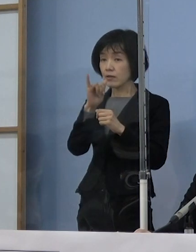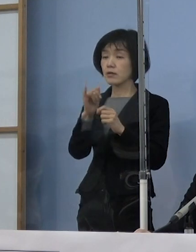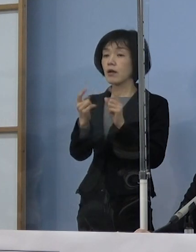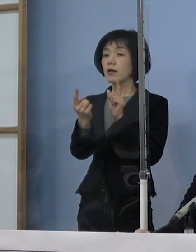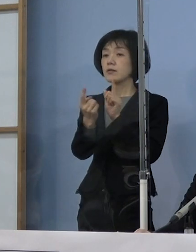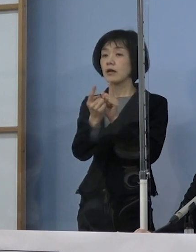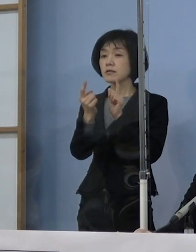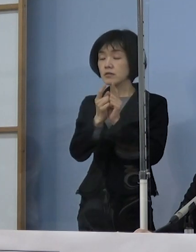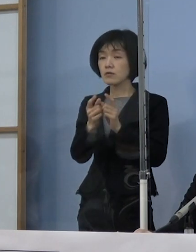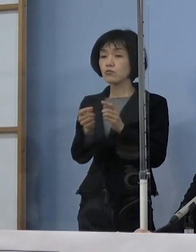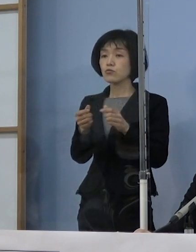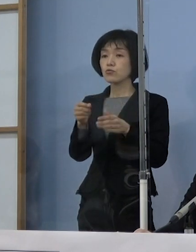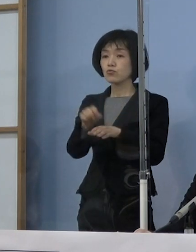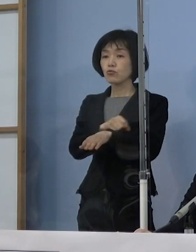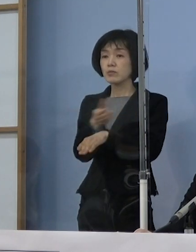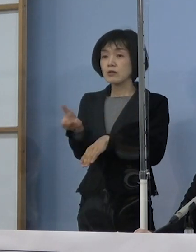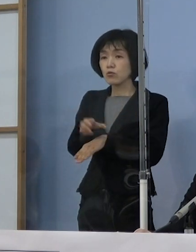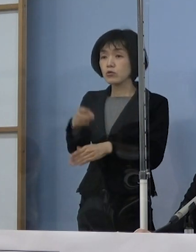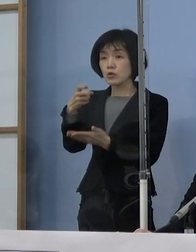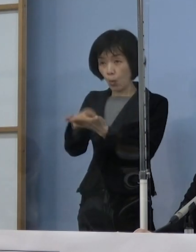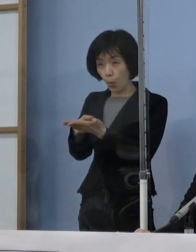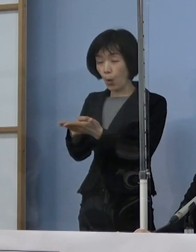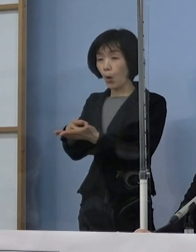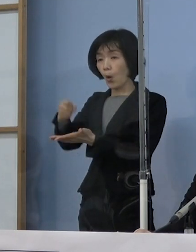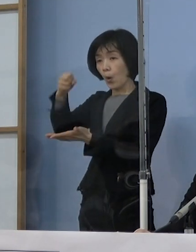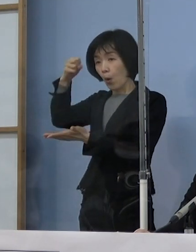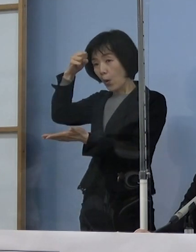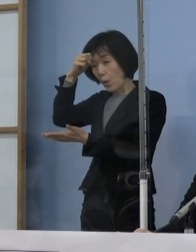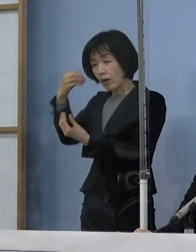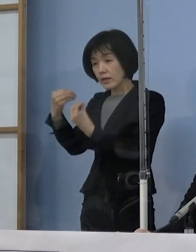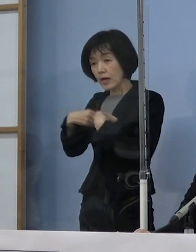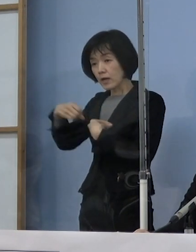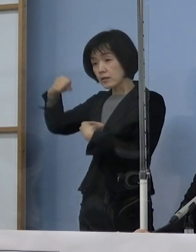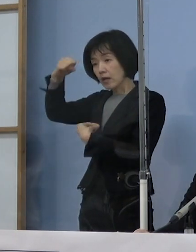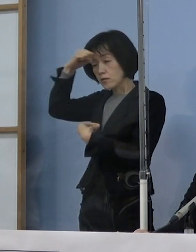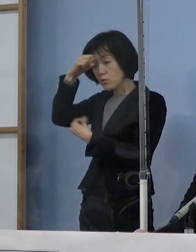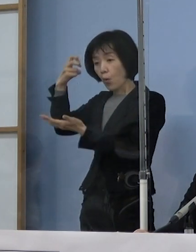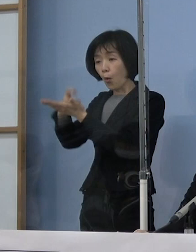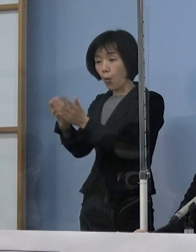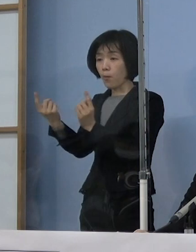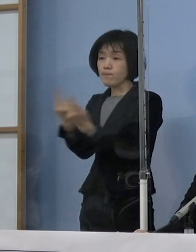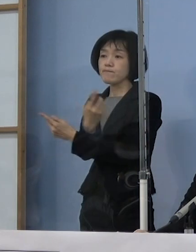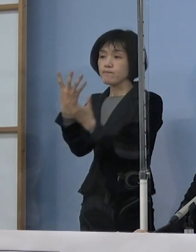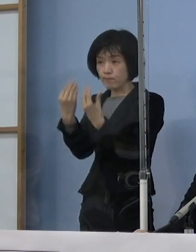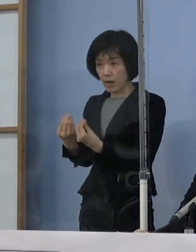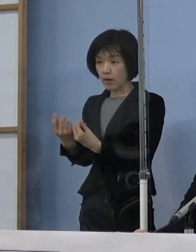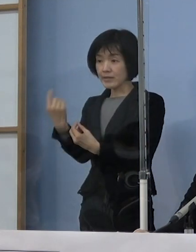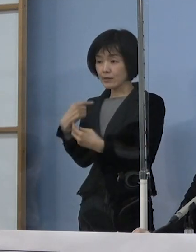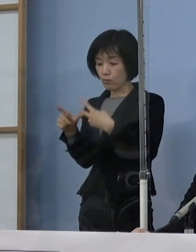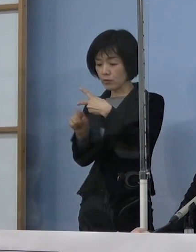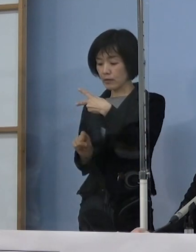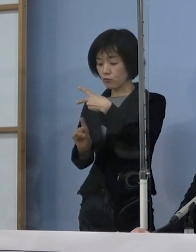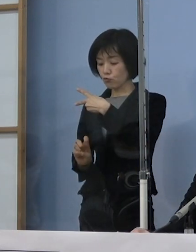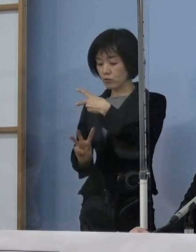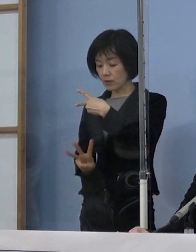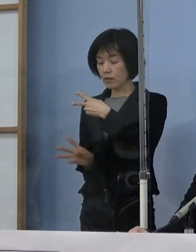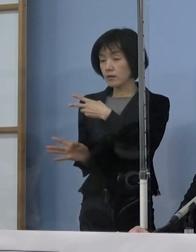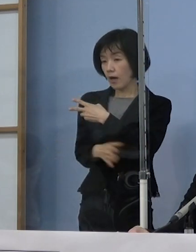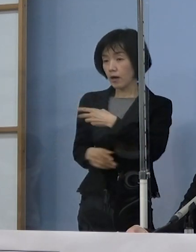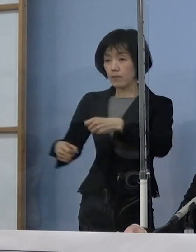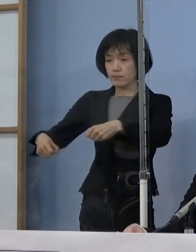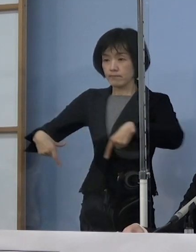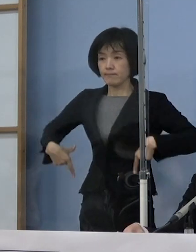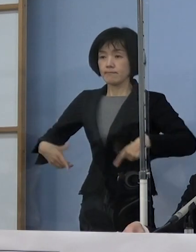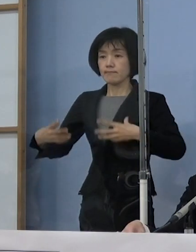措置法、また感染症法の改正がなされまして、昨日2月13日から施行とな